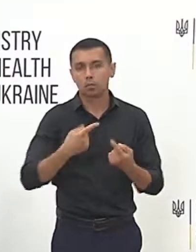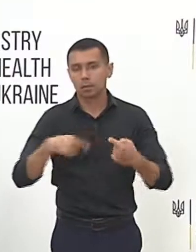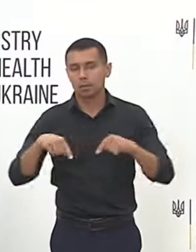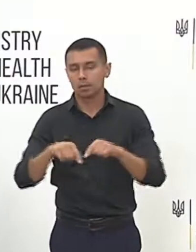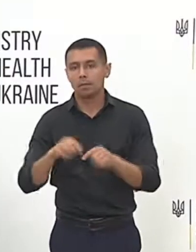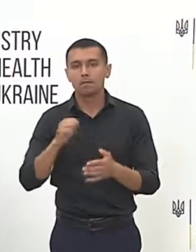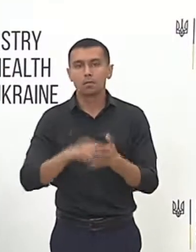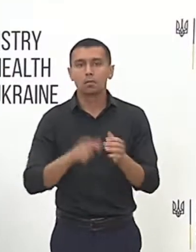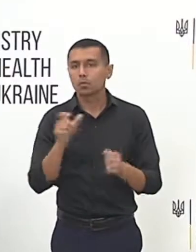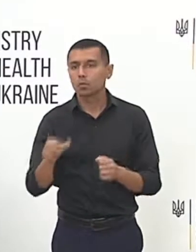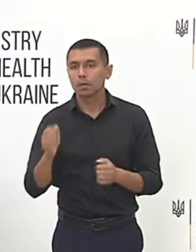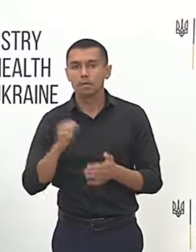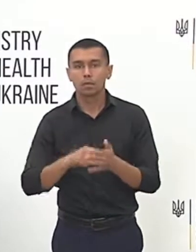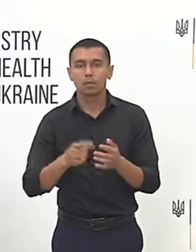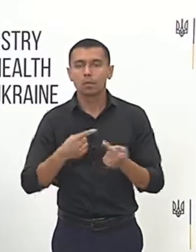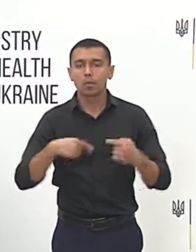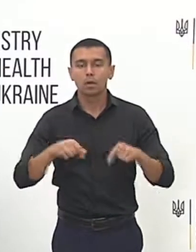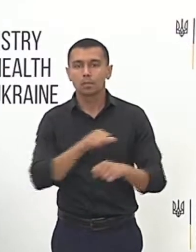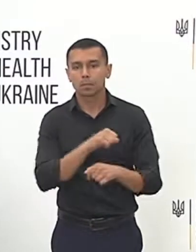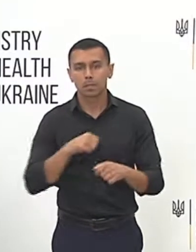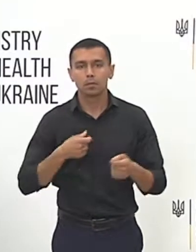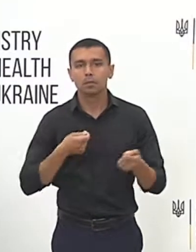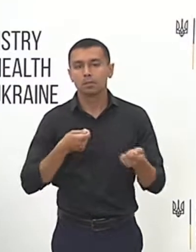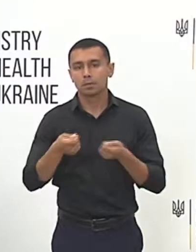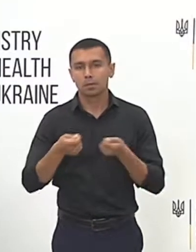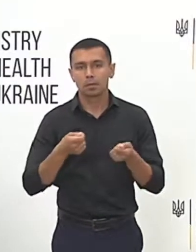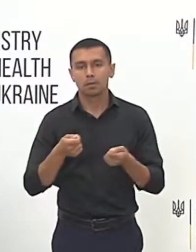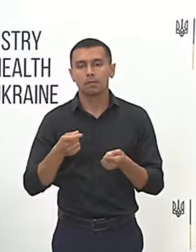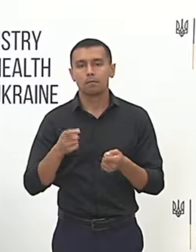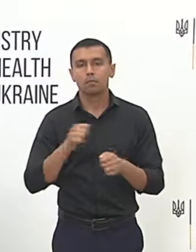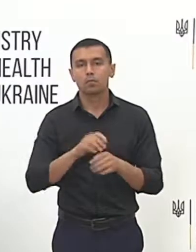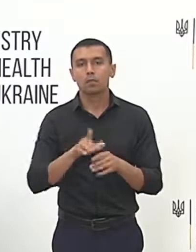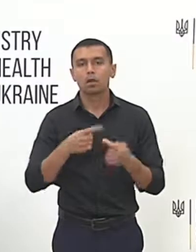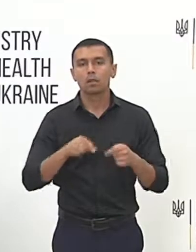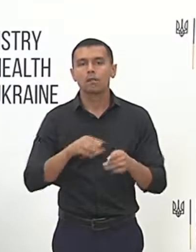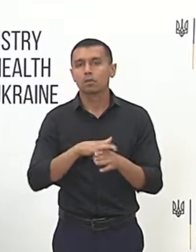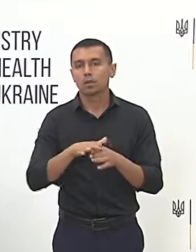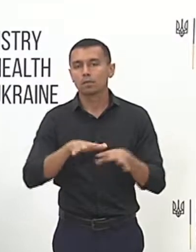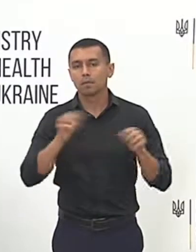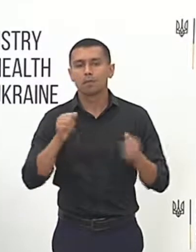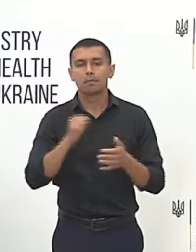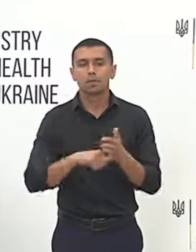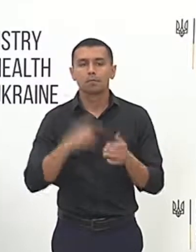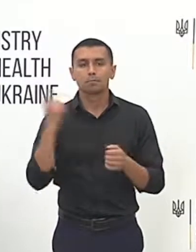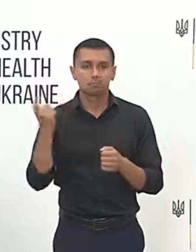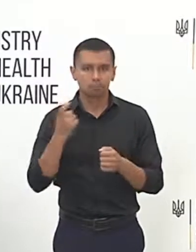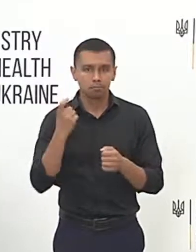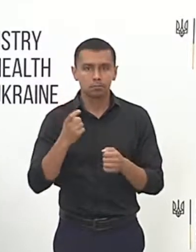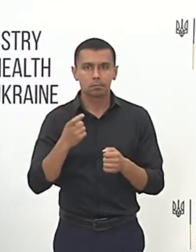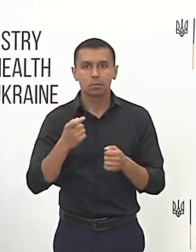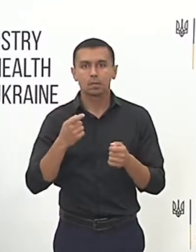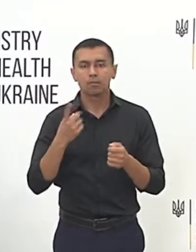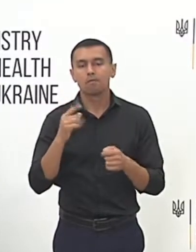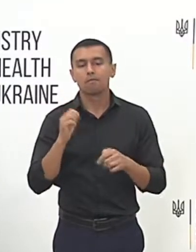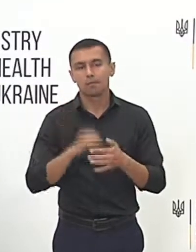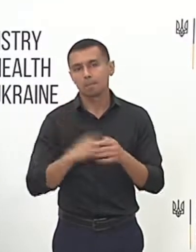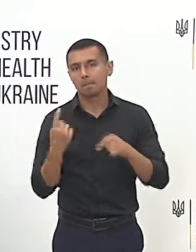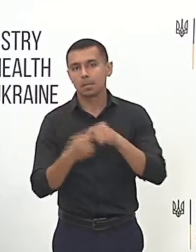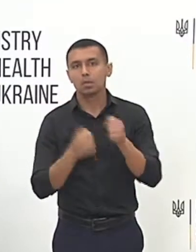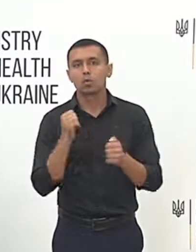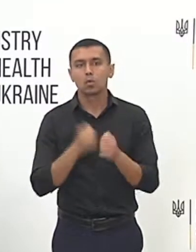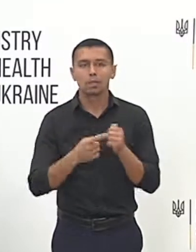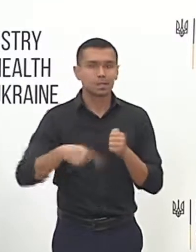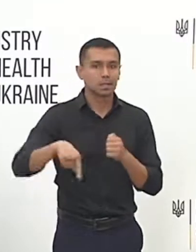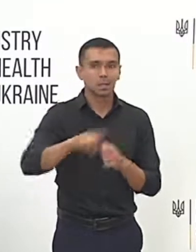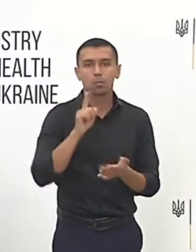одиниці. Від людей, від органів місцевого самоврядування, від органів виконавчої влади, від суб'єктів господарювання, від бізнесу. Кожен